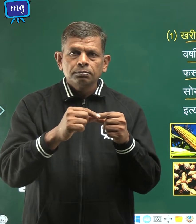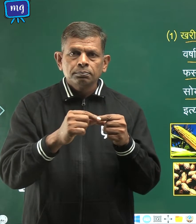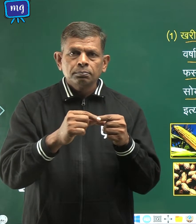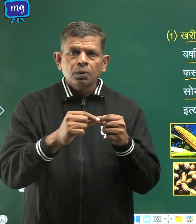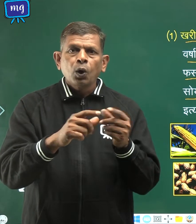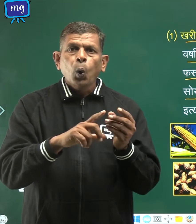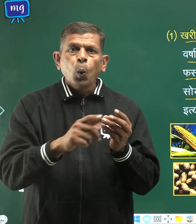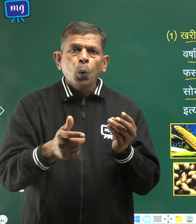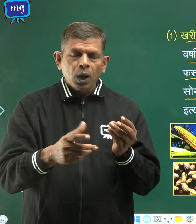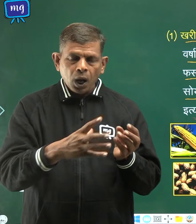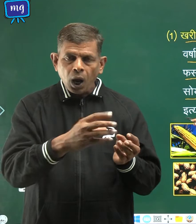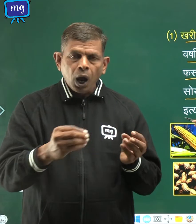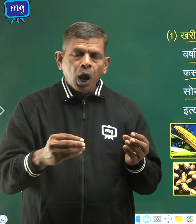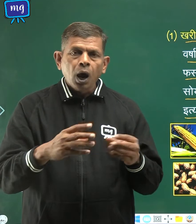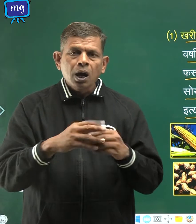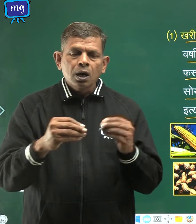व कपास इत्यादि।